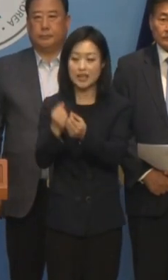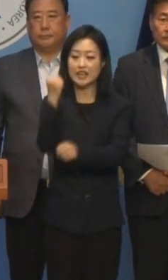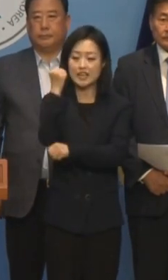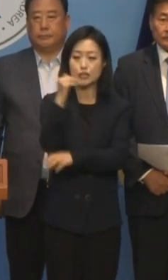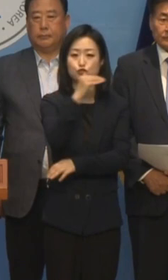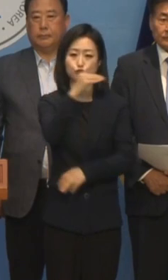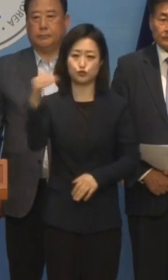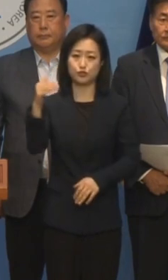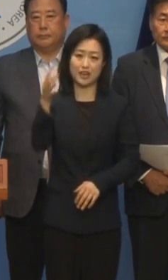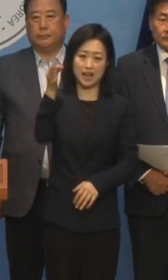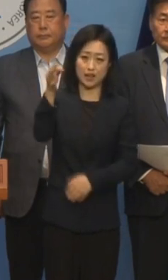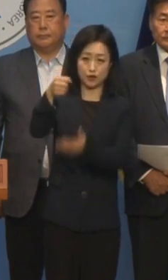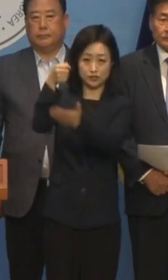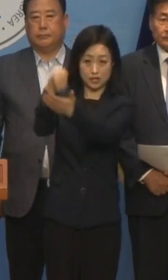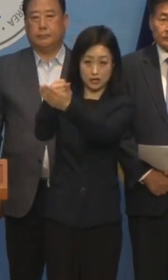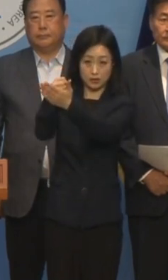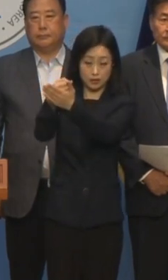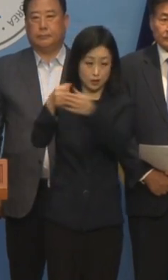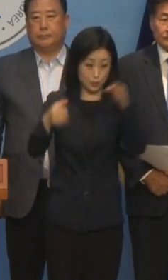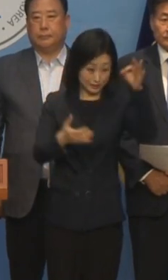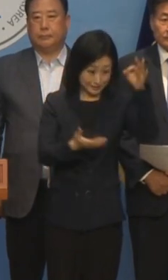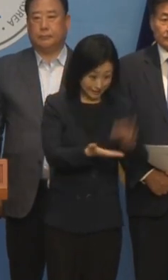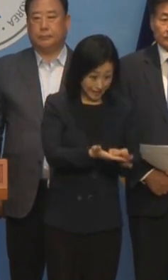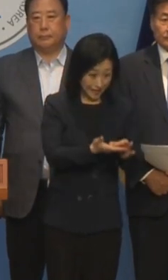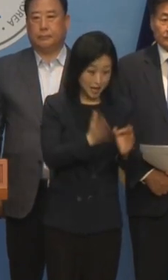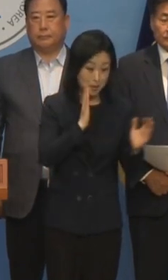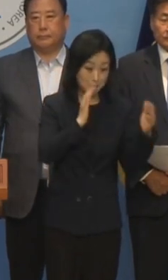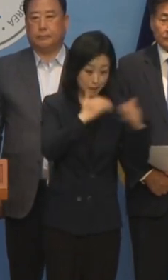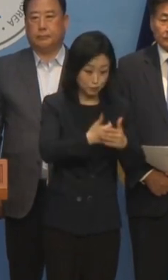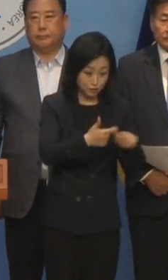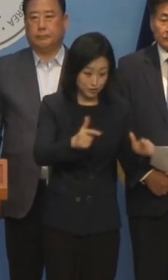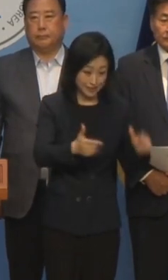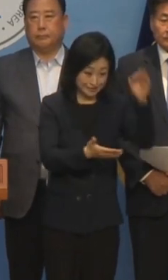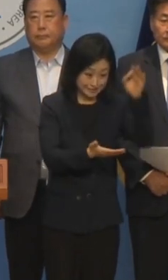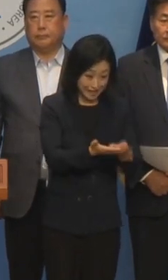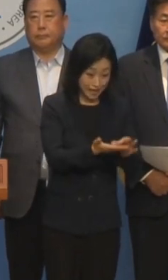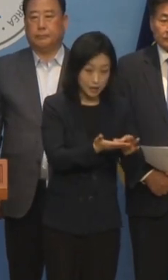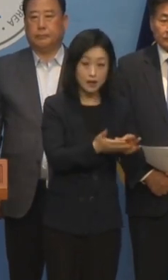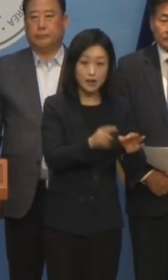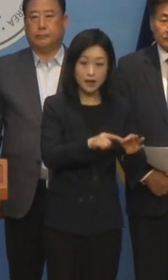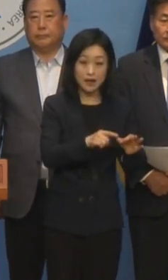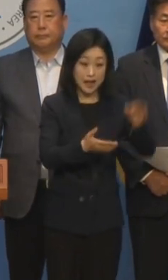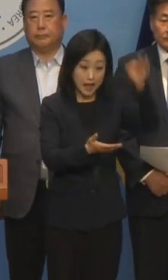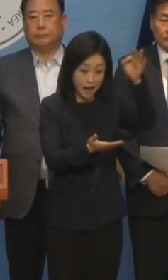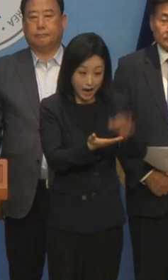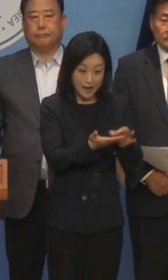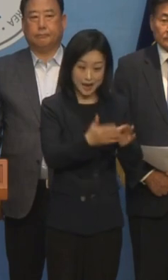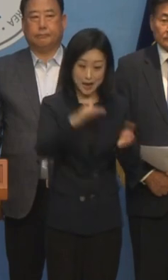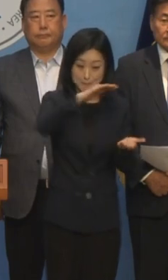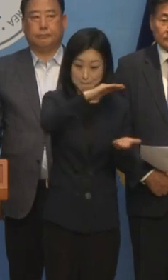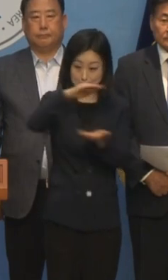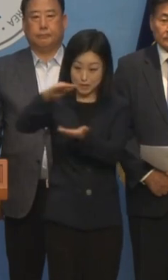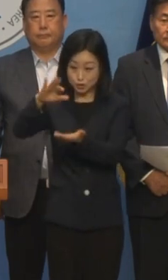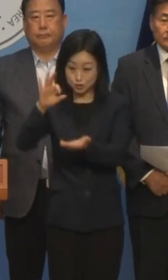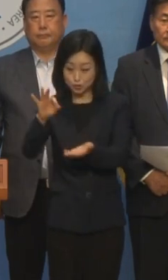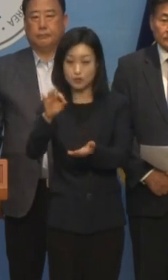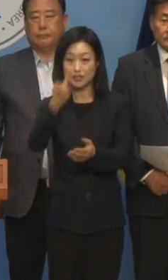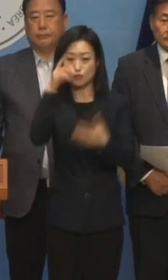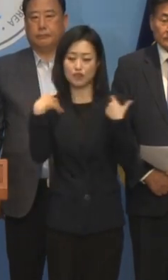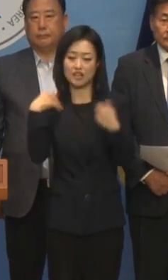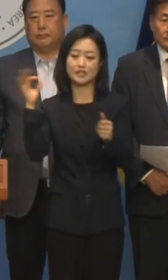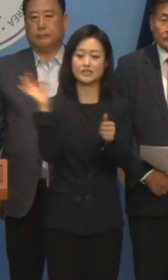정하고 시장 가격이 이보다 하락했을 때 하락분의 일정 비율을 차액 보전하는